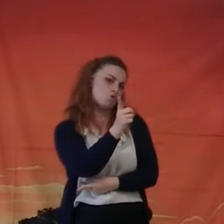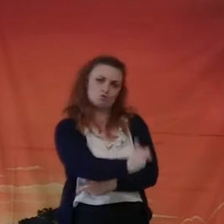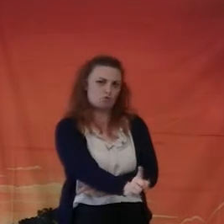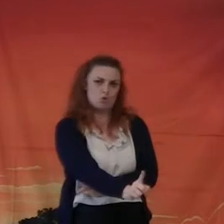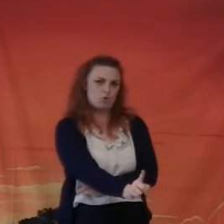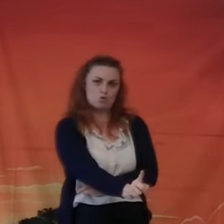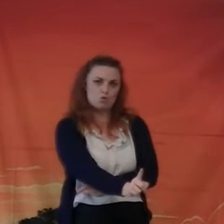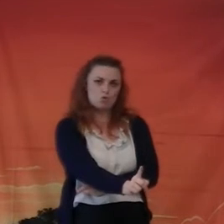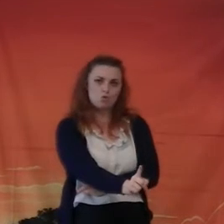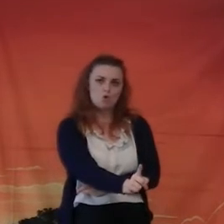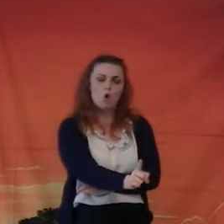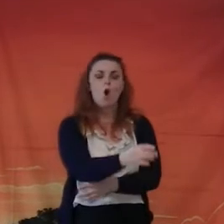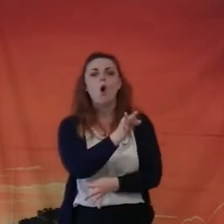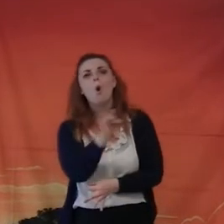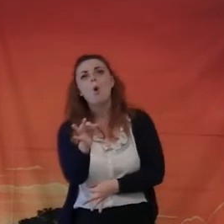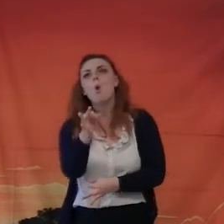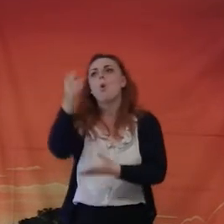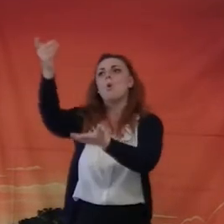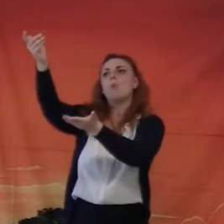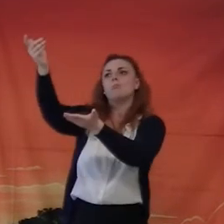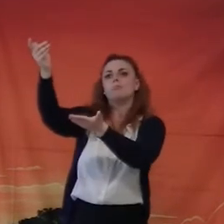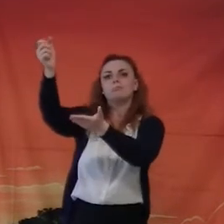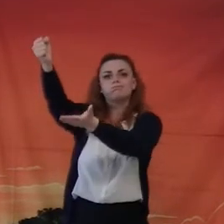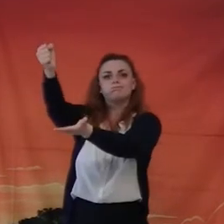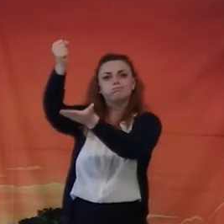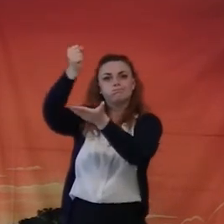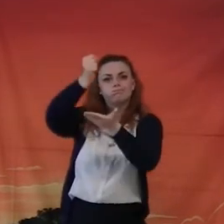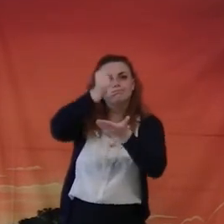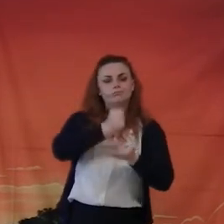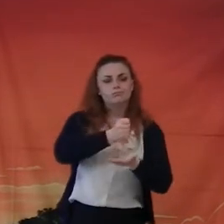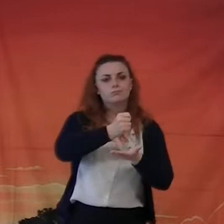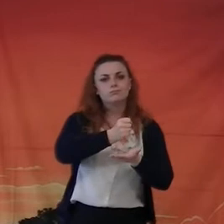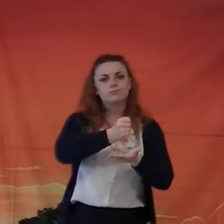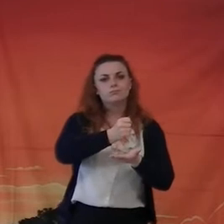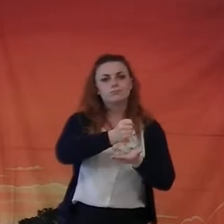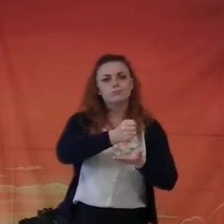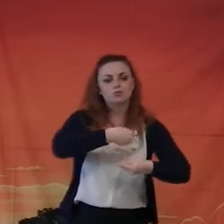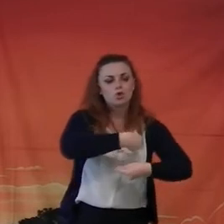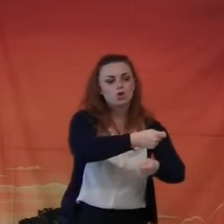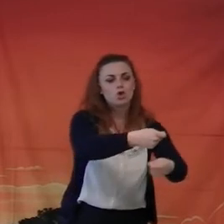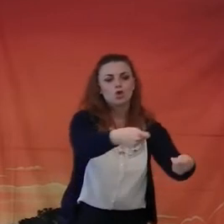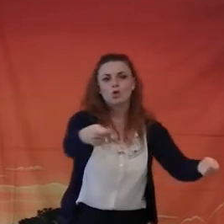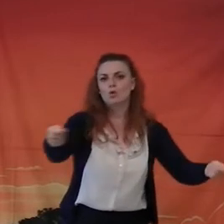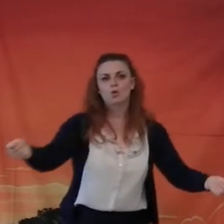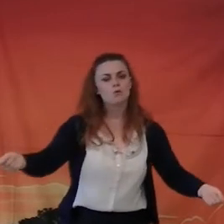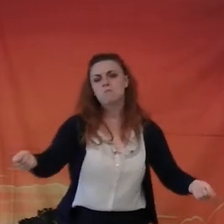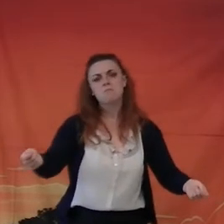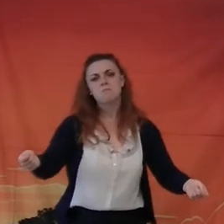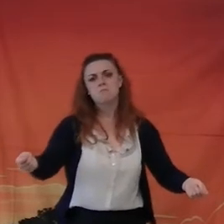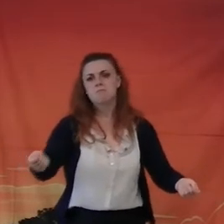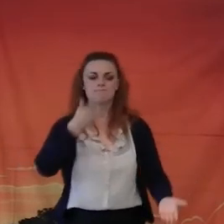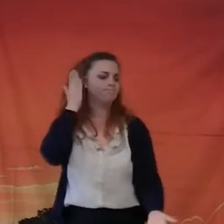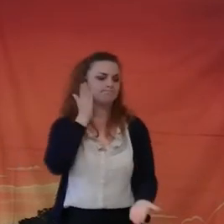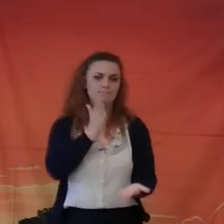i soldi. Le donazioni li fanno tutti, anche non credenti fanno donazioni. E infatti Dio ha